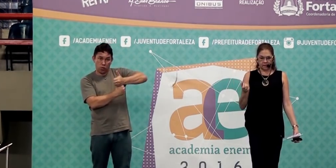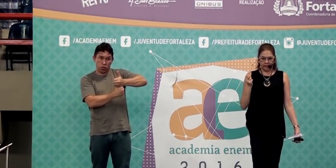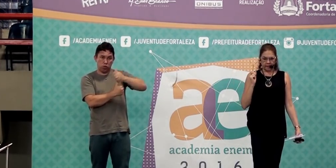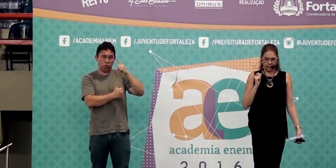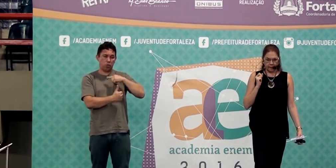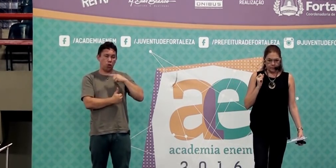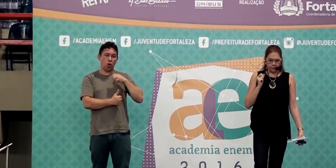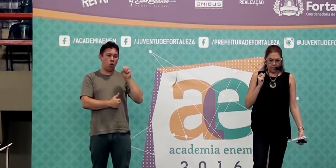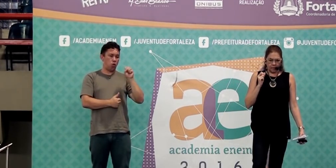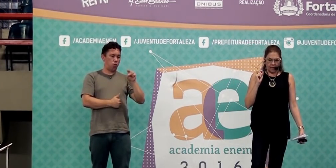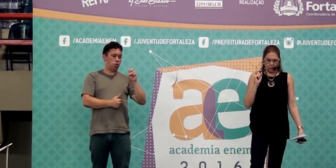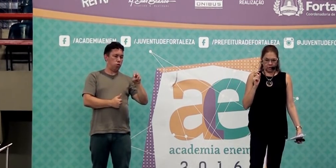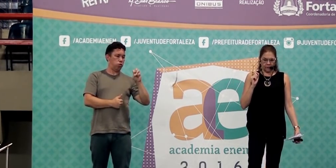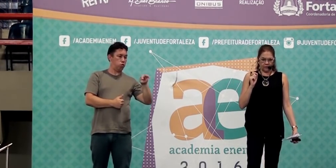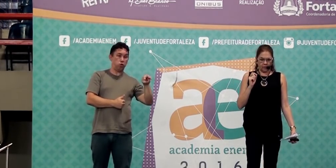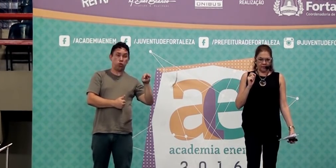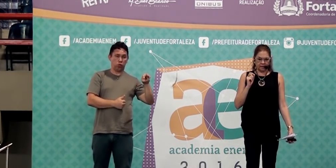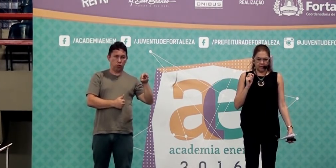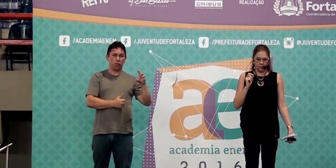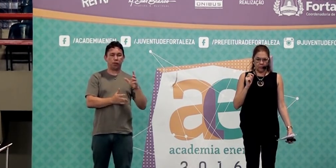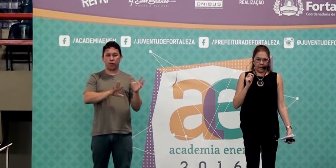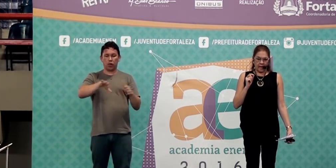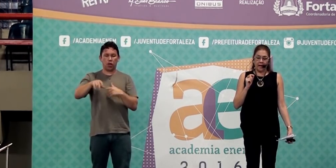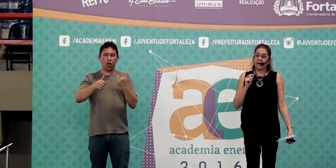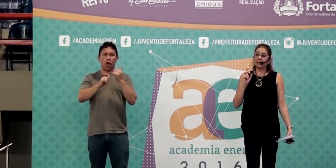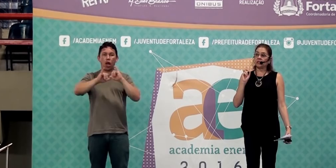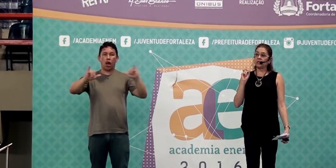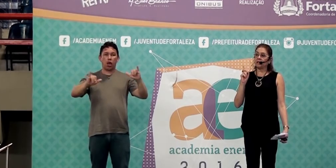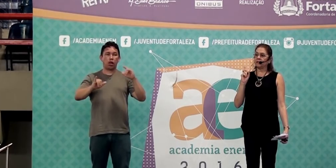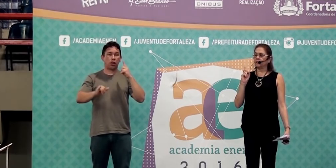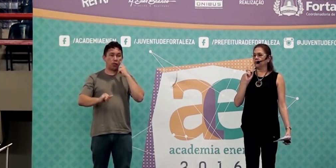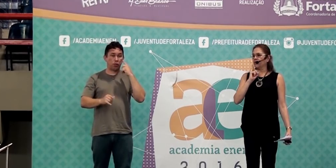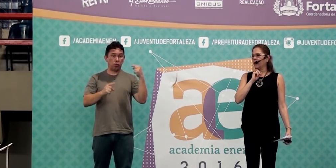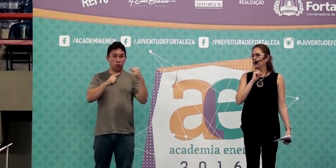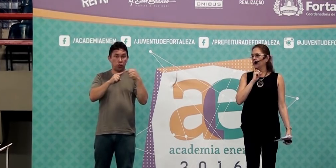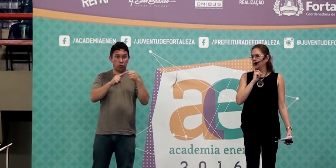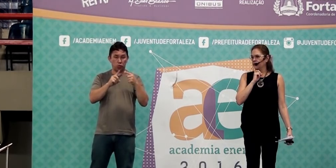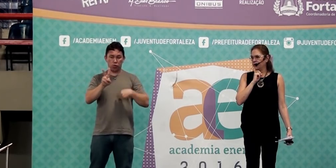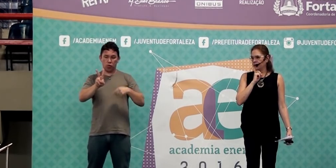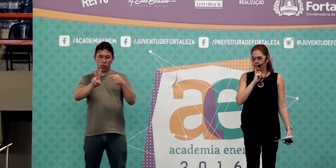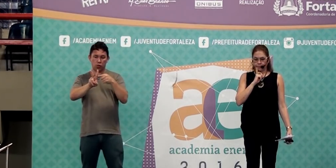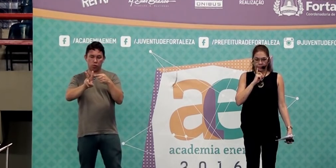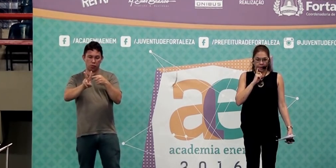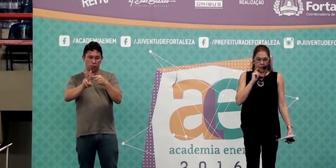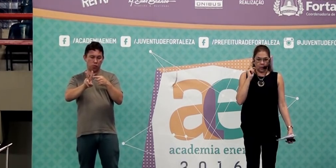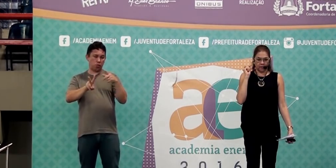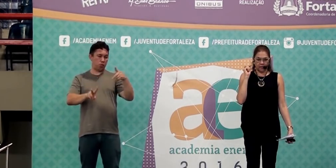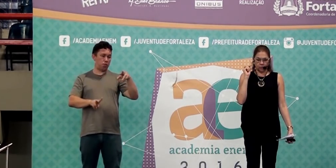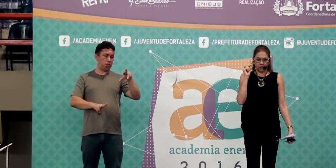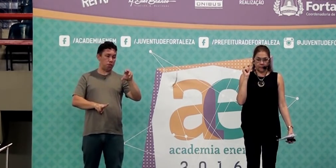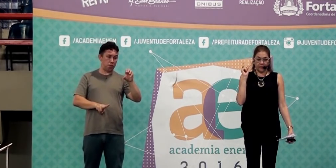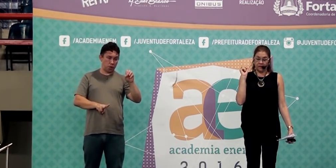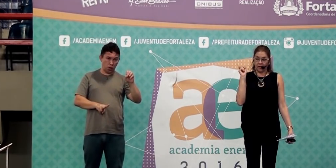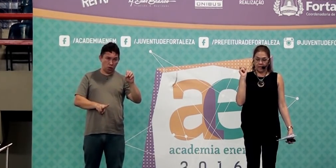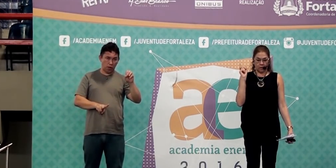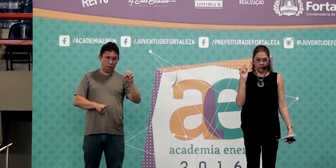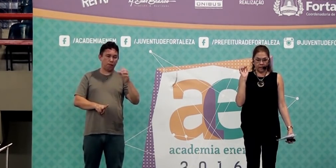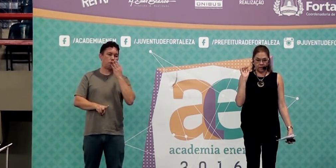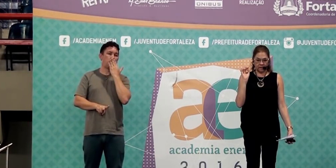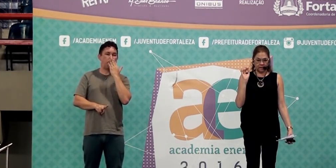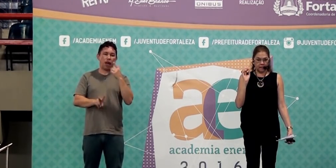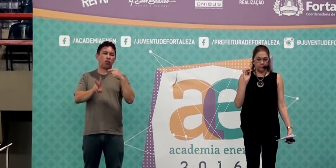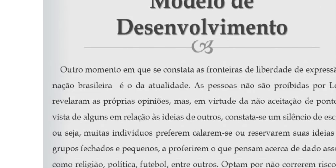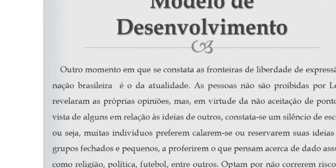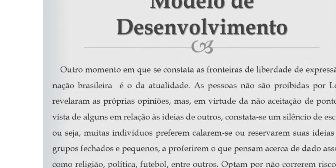o etc. E a outra informação é a regência do verbo proferir. Quando